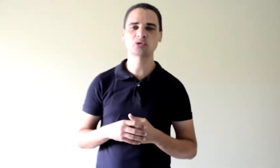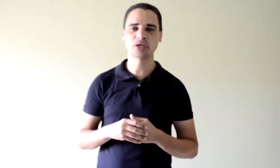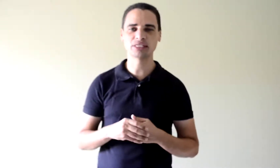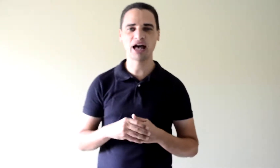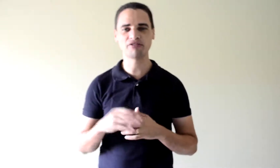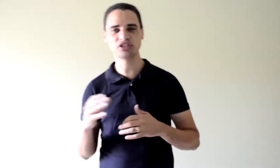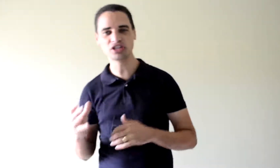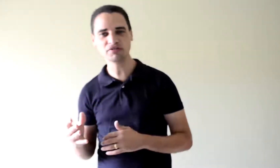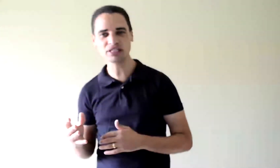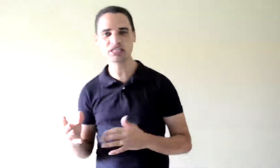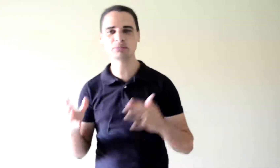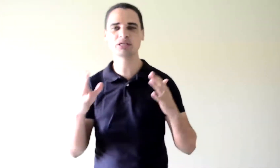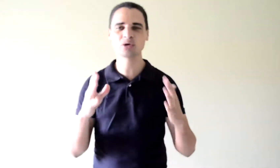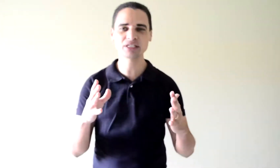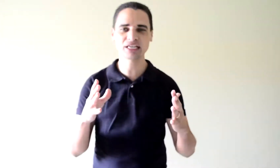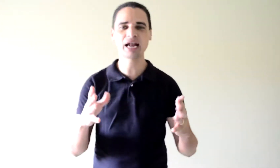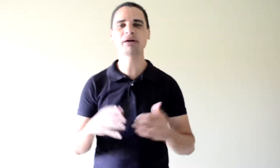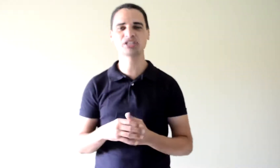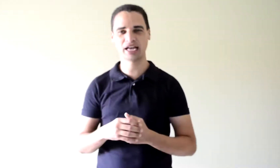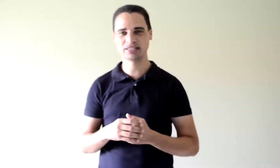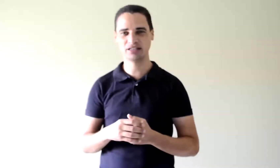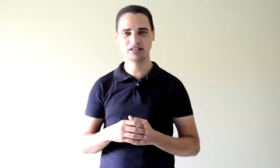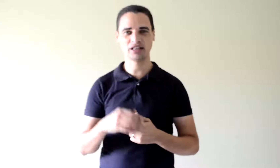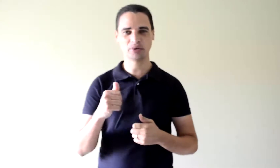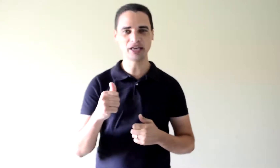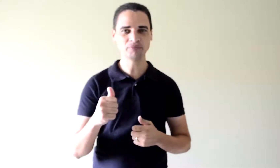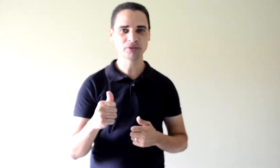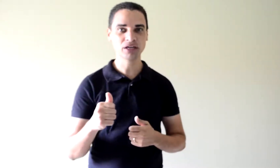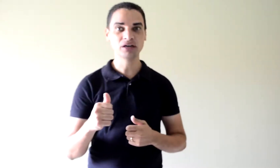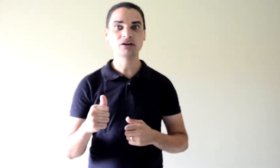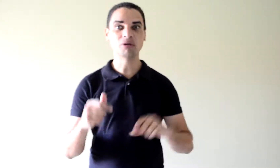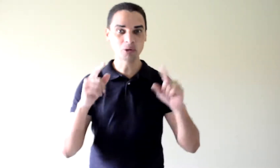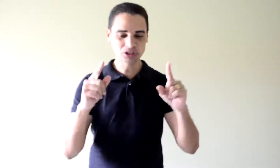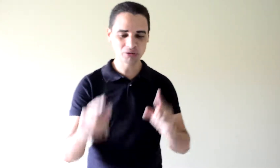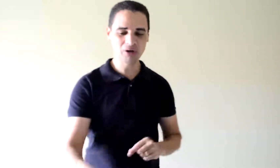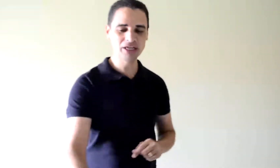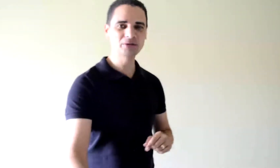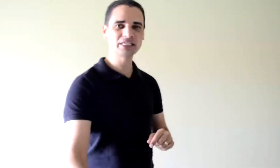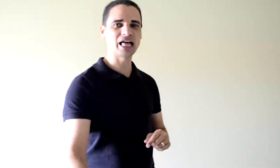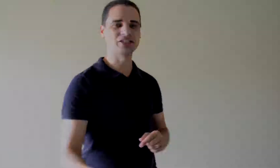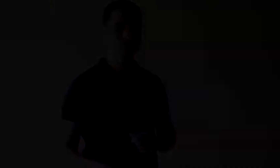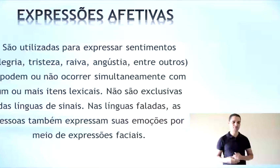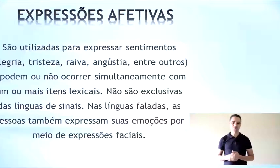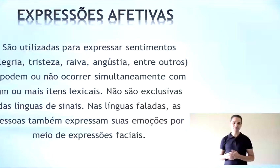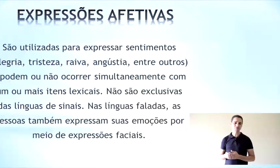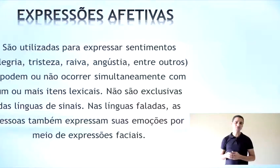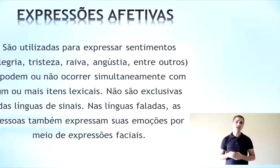expressões afetivas e expressões gramaticais, tá ok? Vamos continuar olhando o slide.